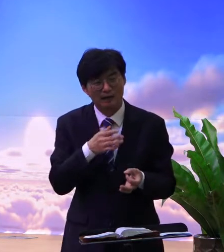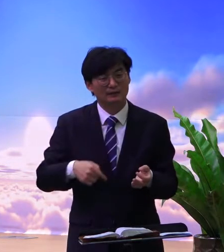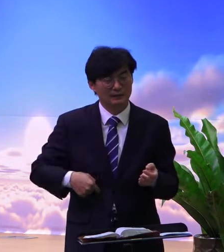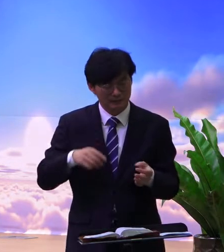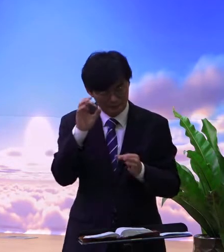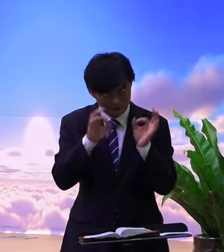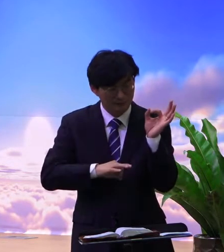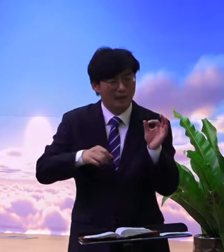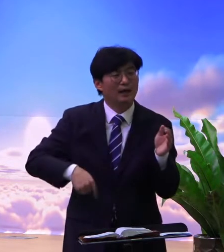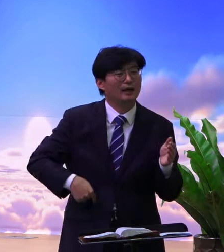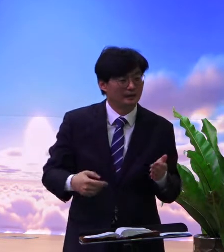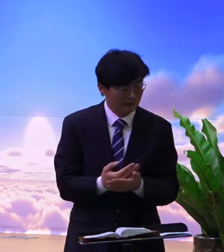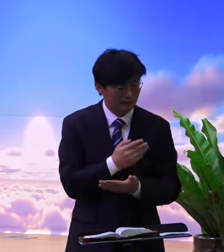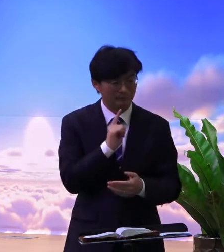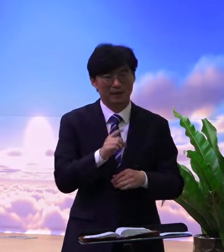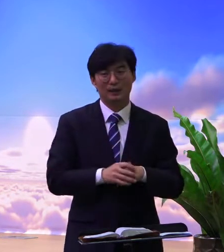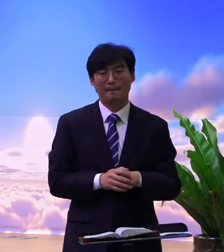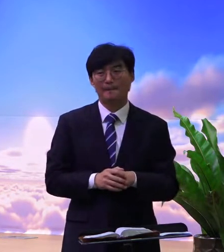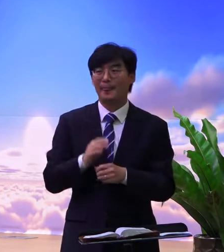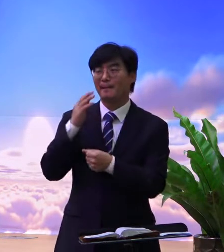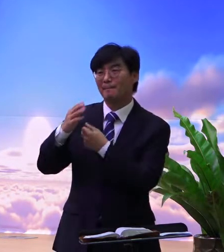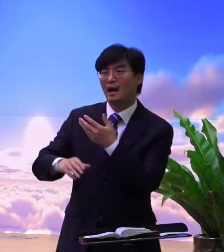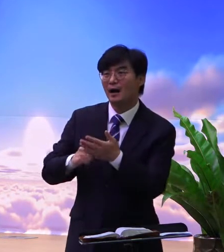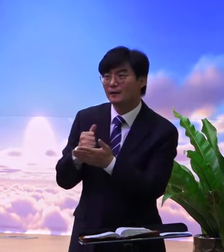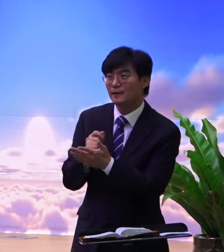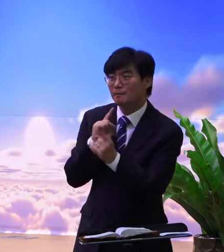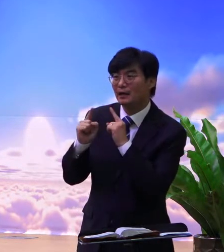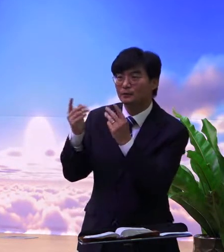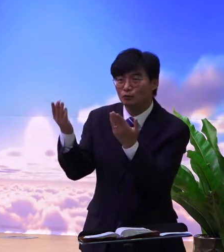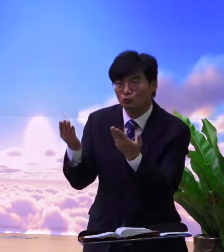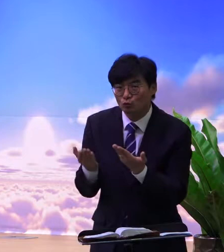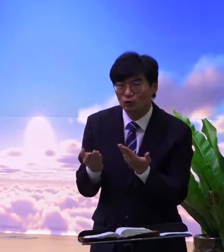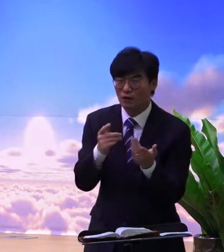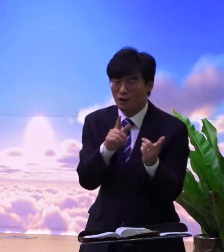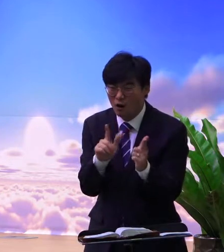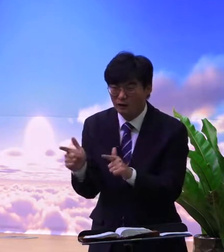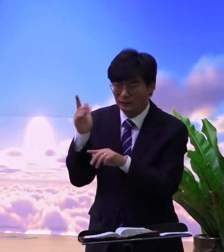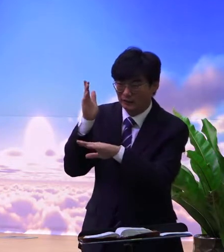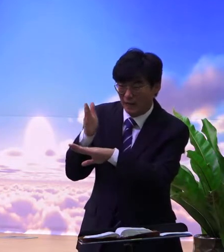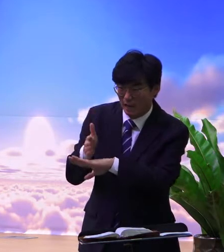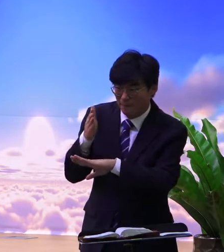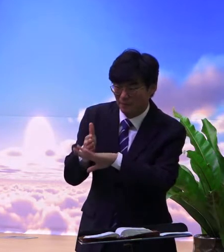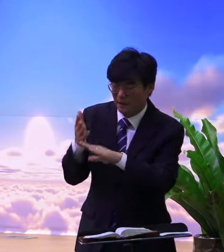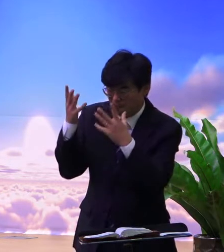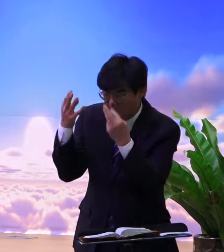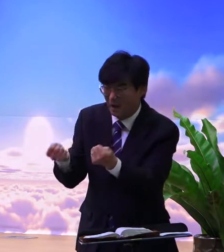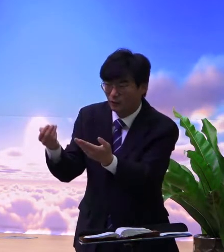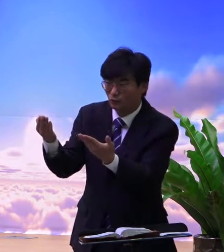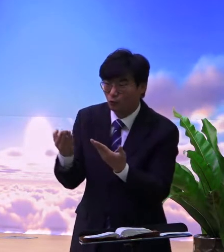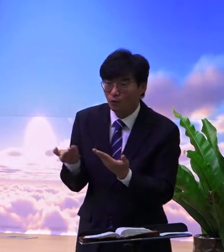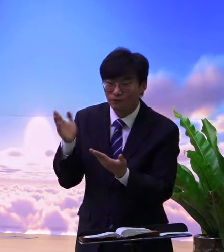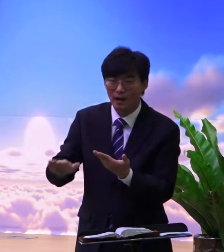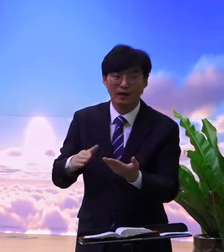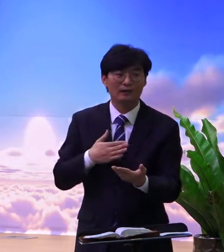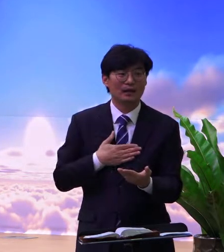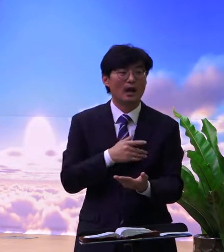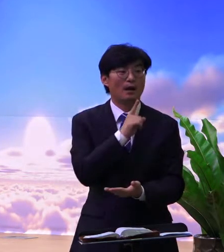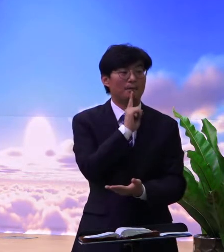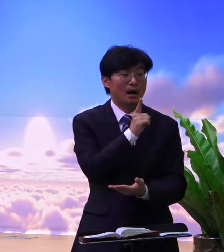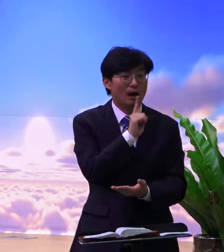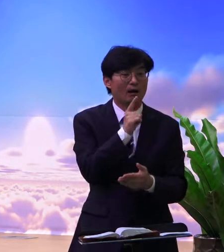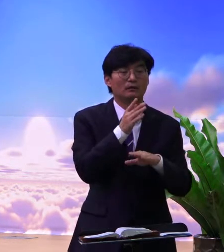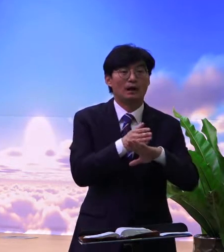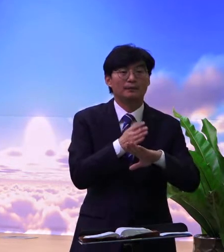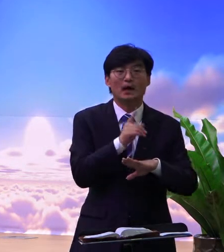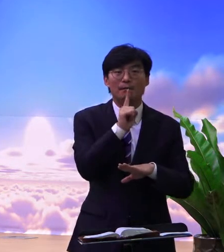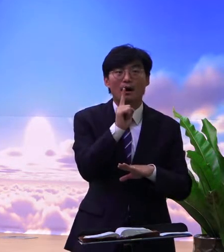하나님 앞에서 하나님이 그렇게도 많이 말씀해 주셨던 감사를 잃어버리고 입술에서 감사의 고백이